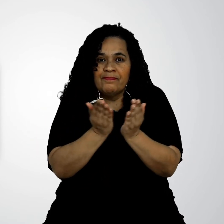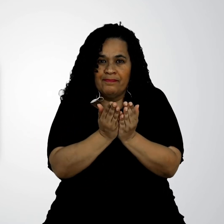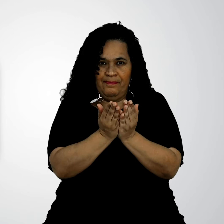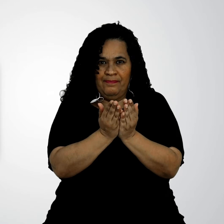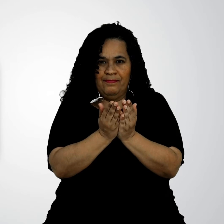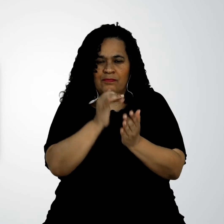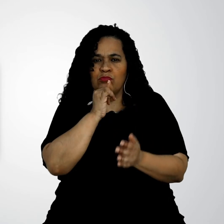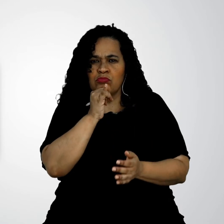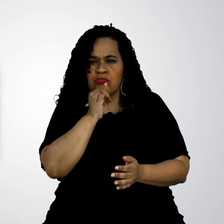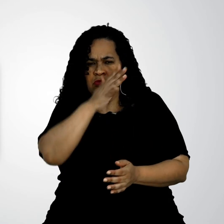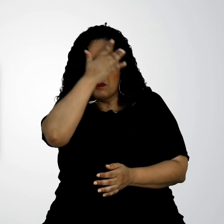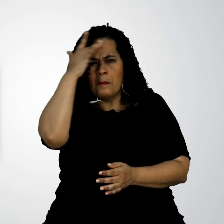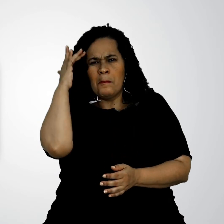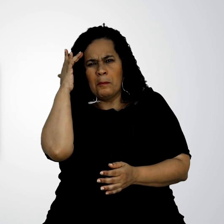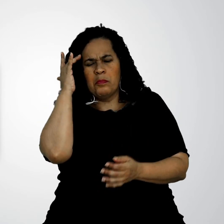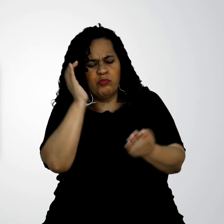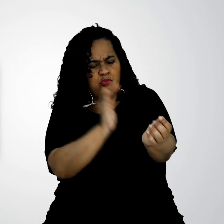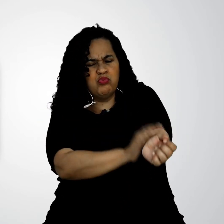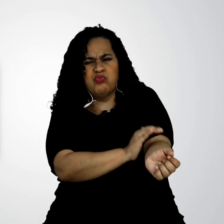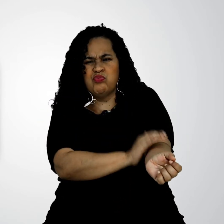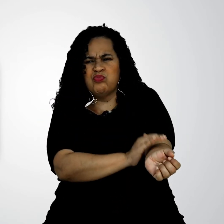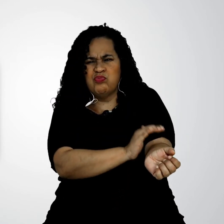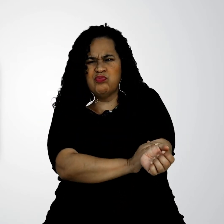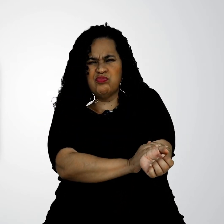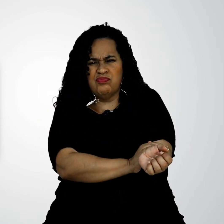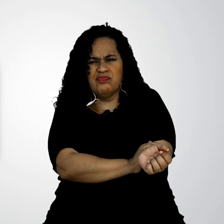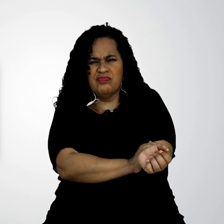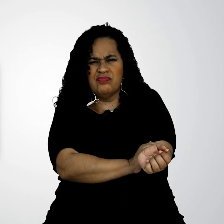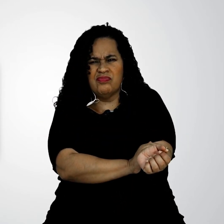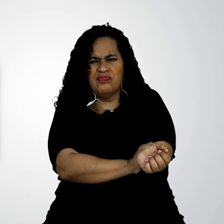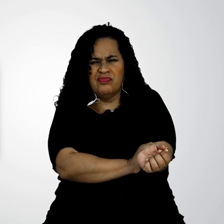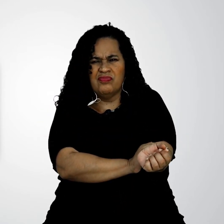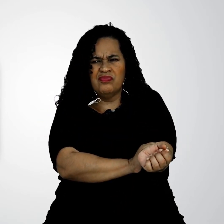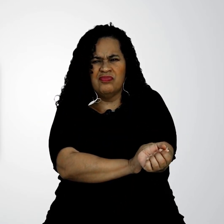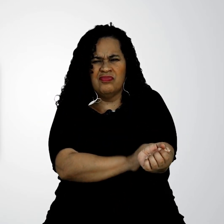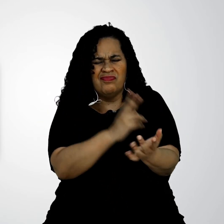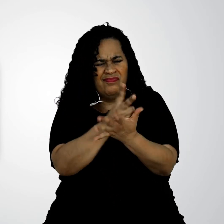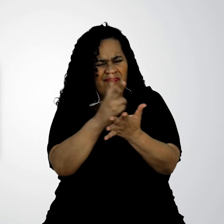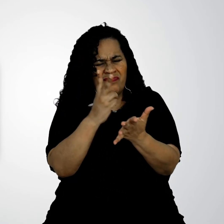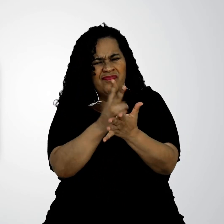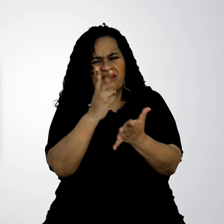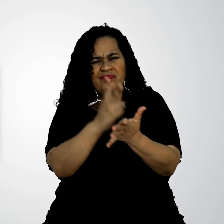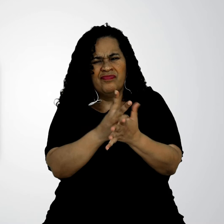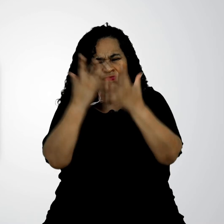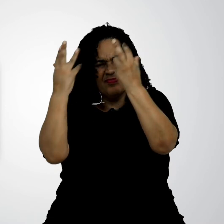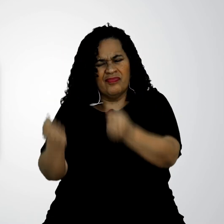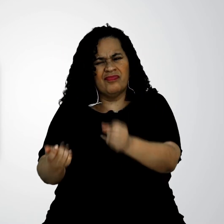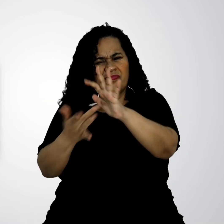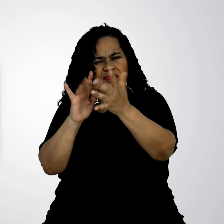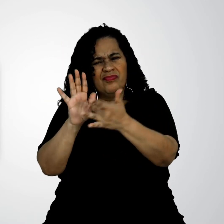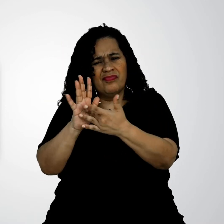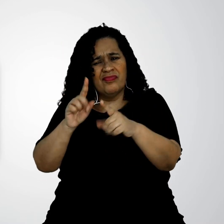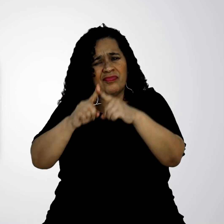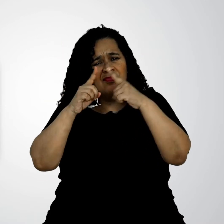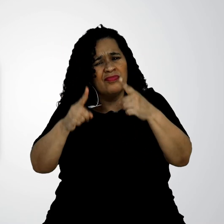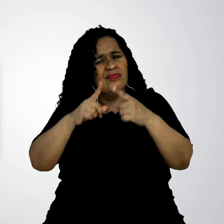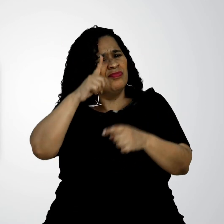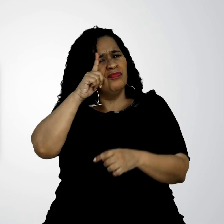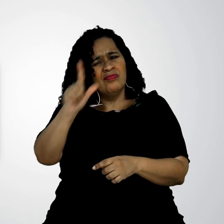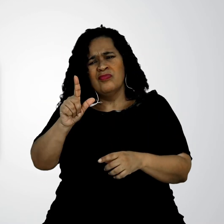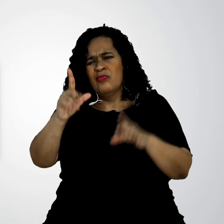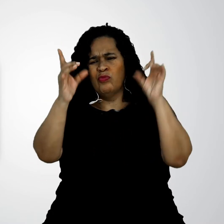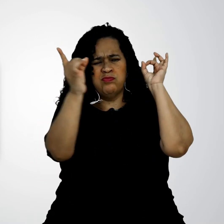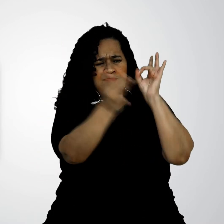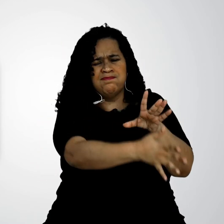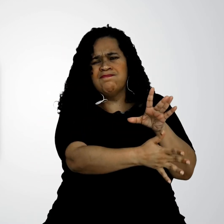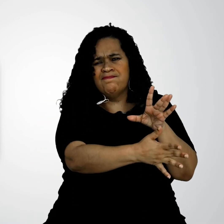viciado, entregue ao seu vício, não amadurece. Alguém que luta, sofre, seja na provação, seja na tentação,